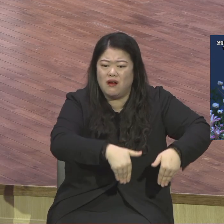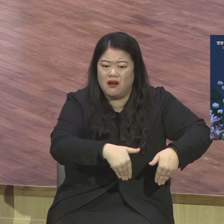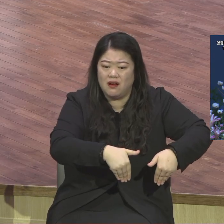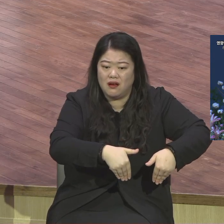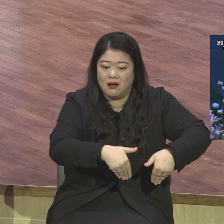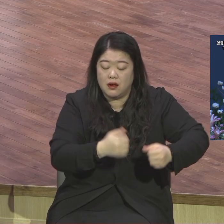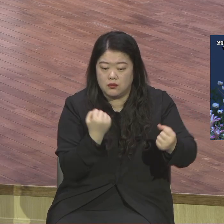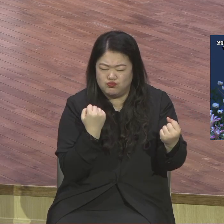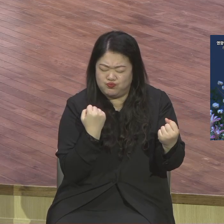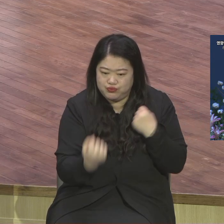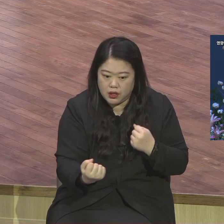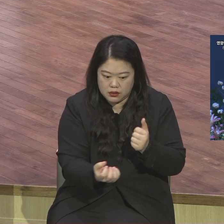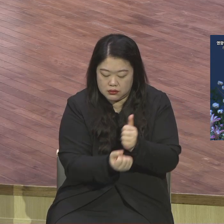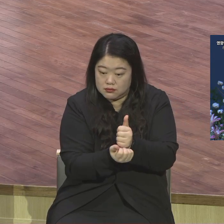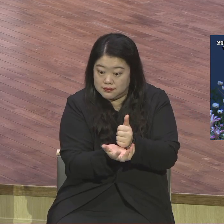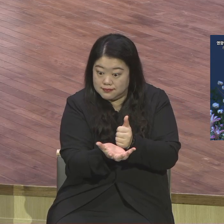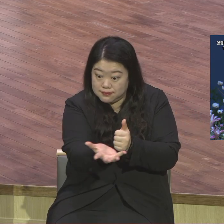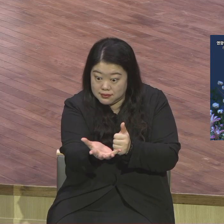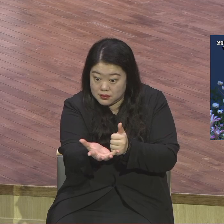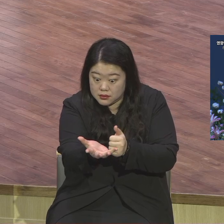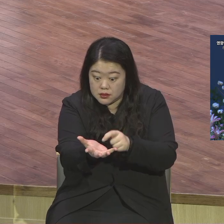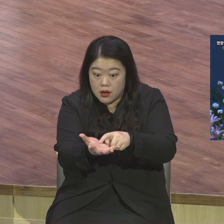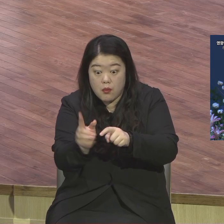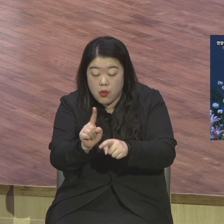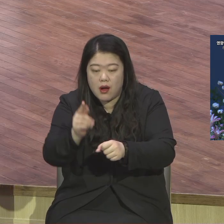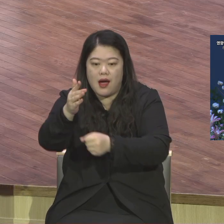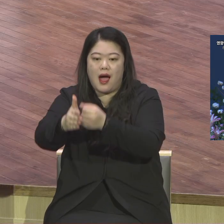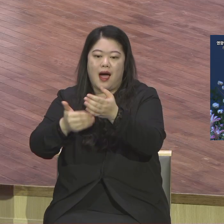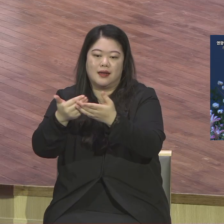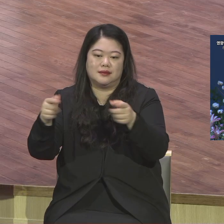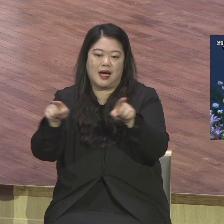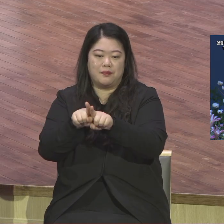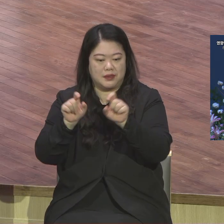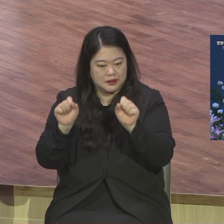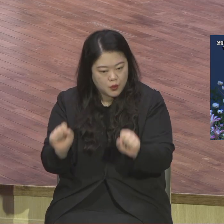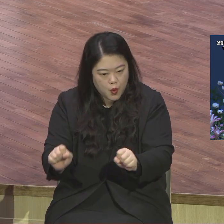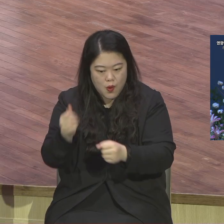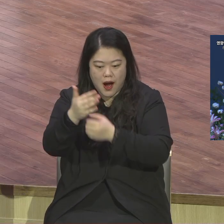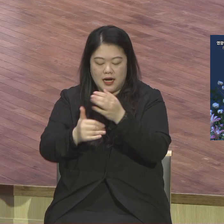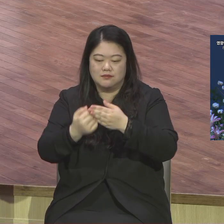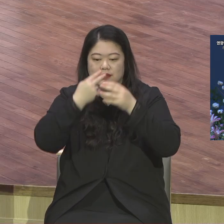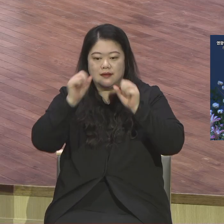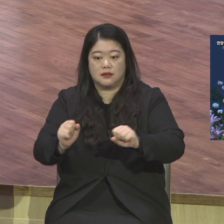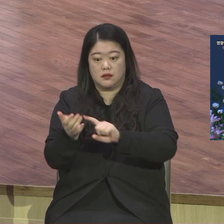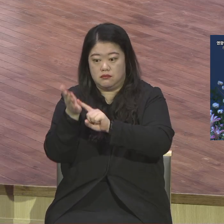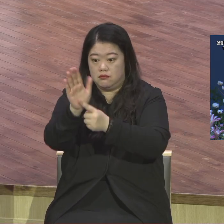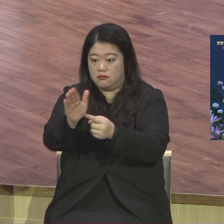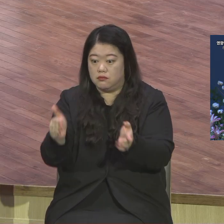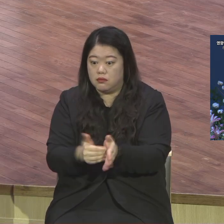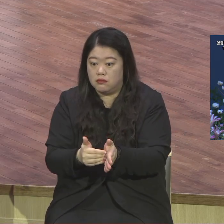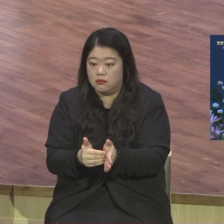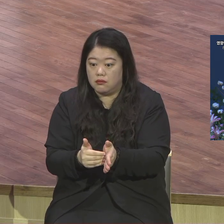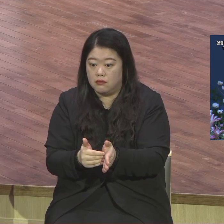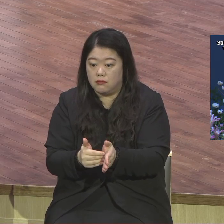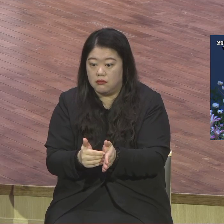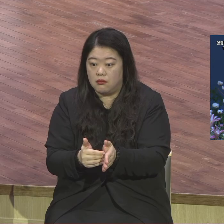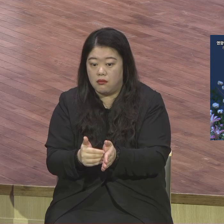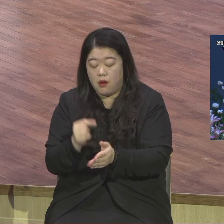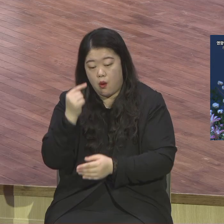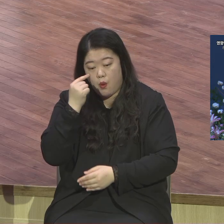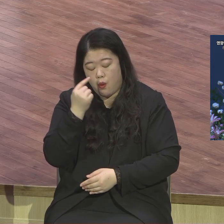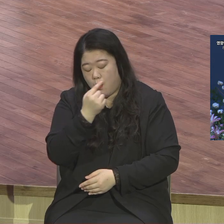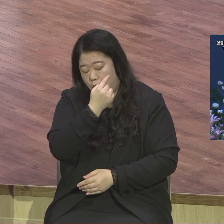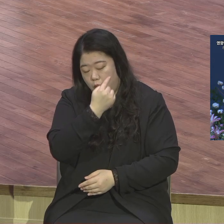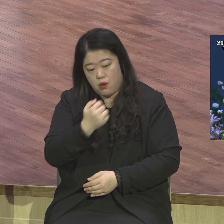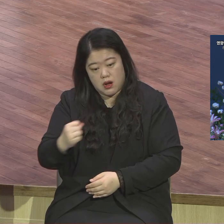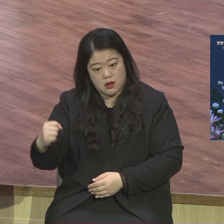살아계시고 하나님이 함께 계시고 창조주 하나님이 함께 계시는 증거를 보여줬다는